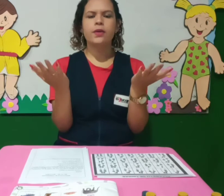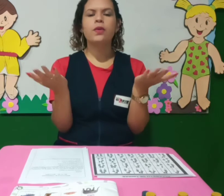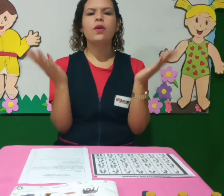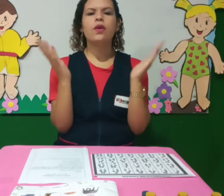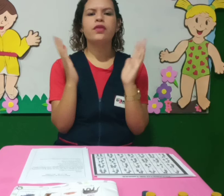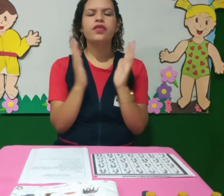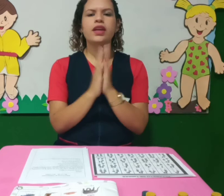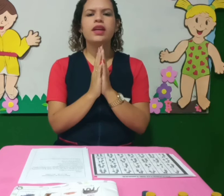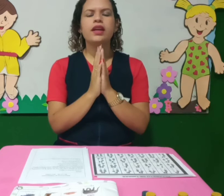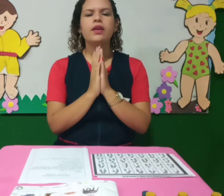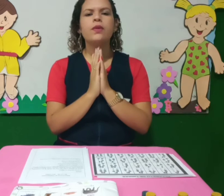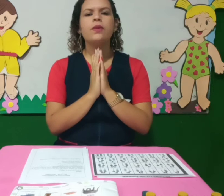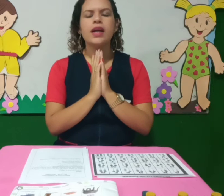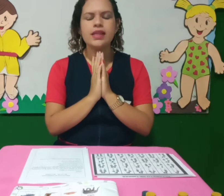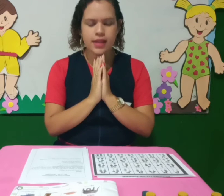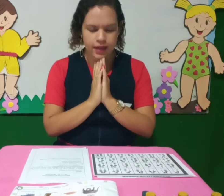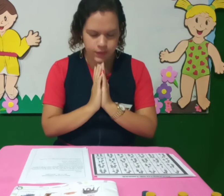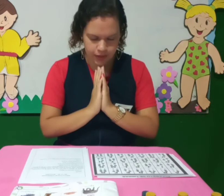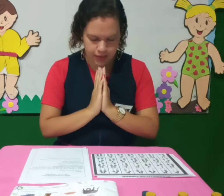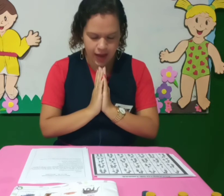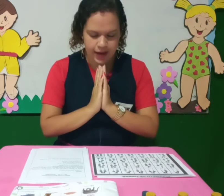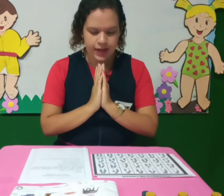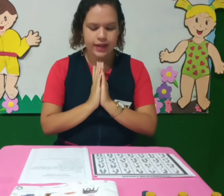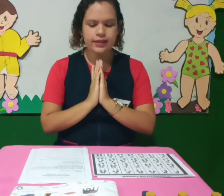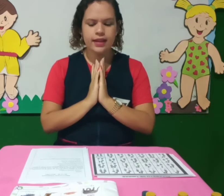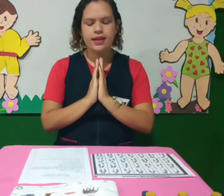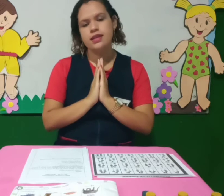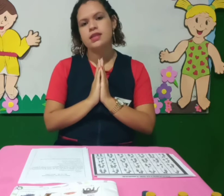Entrego, confio, aceito e agradeço.